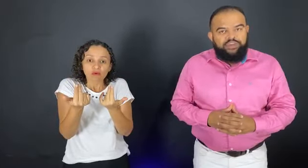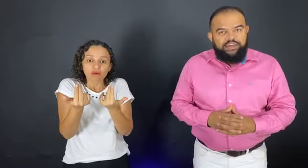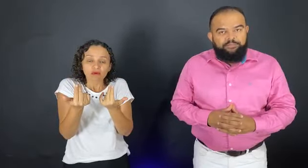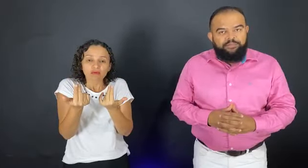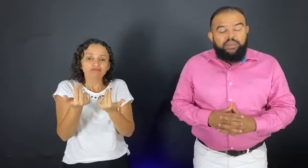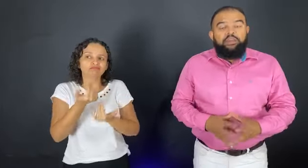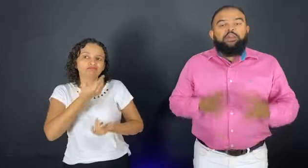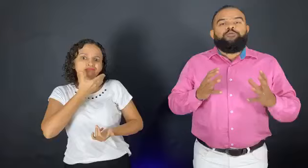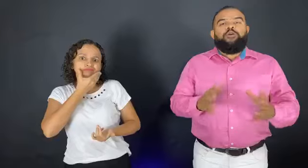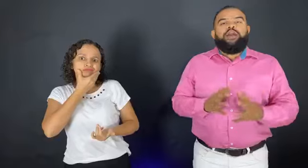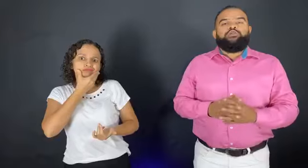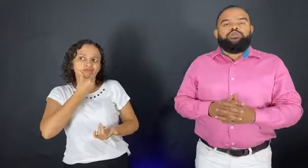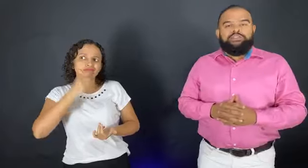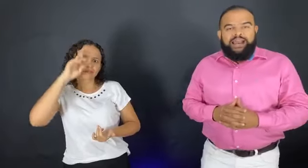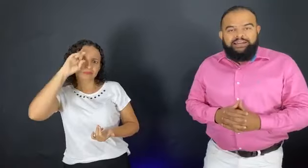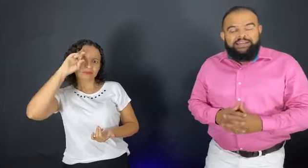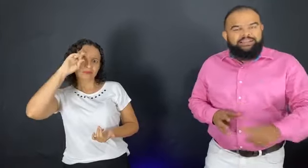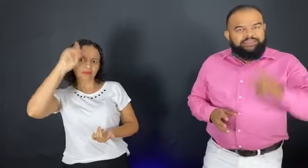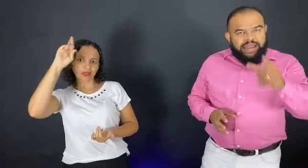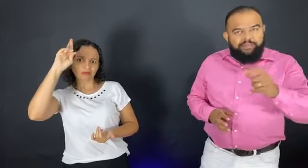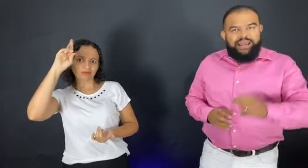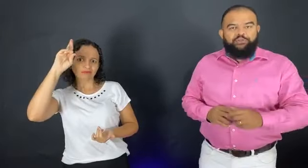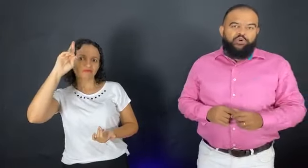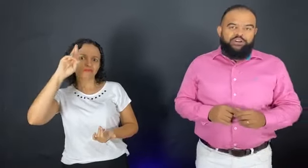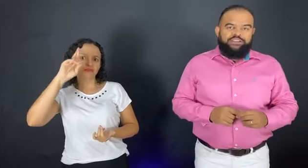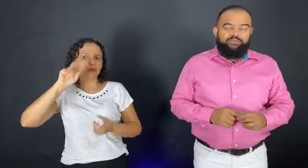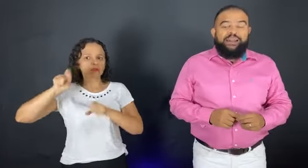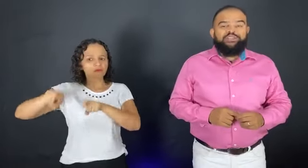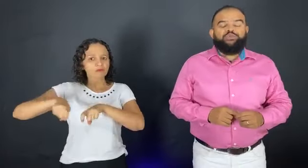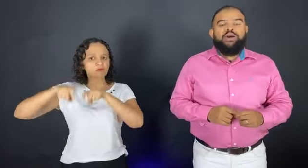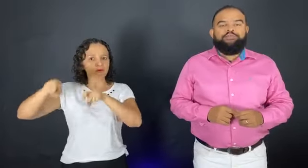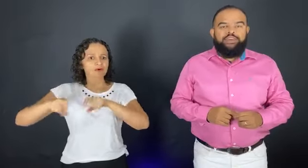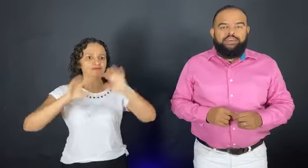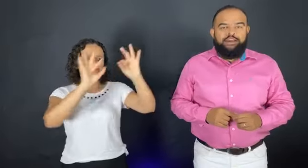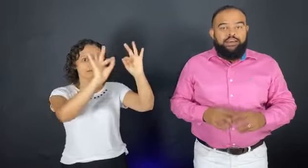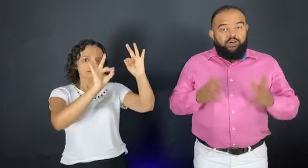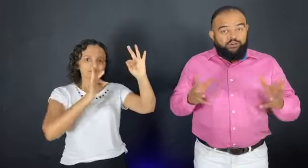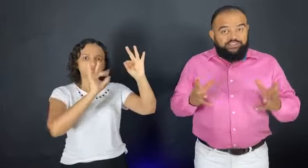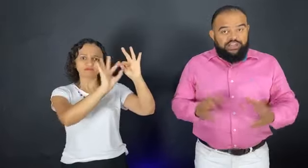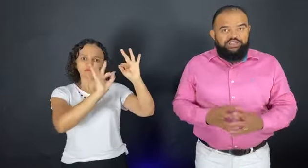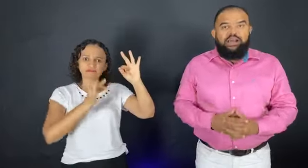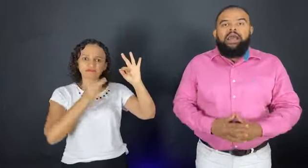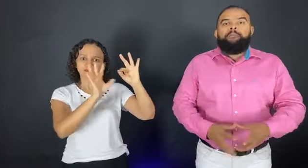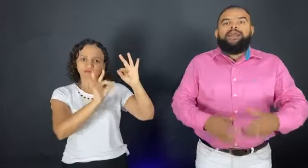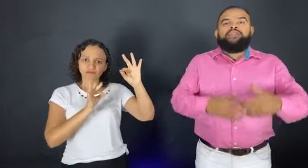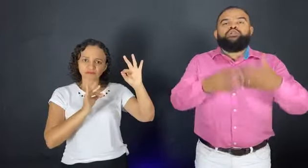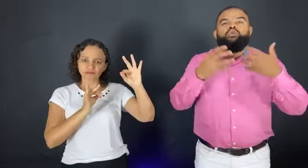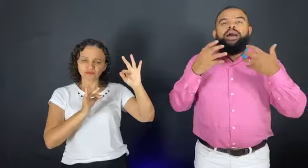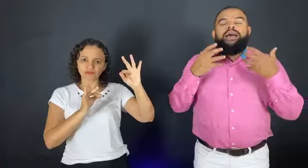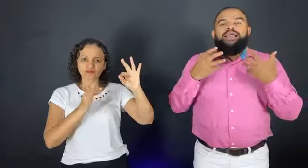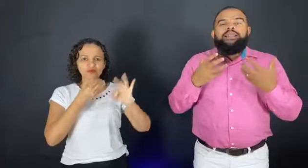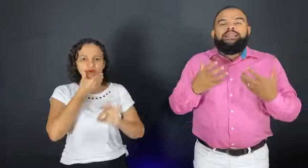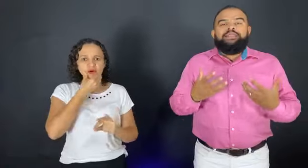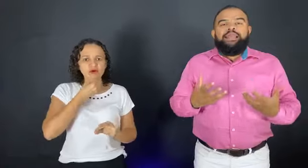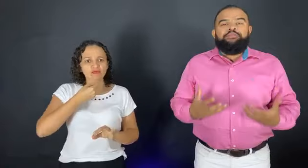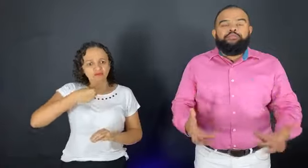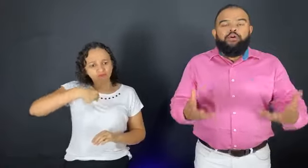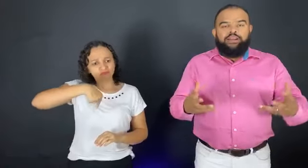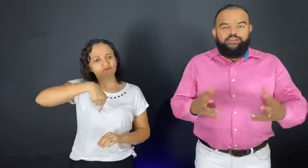de uma vinha, que foi ajustar trabalhadores para a sua vinha, ou seja, para a